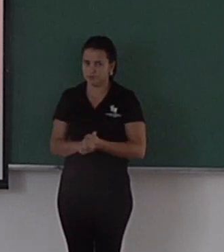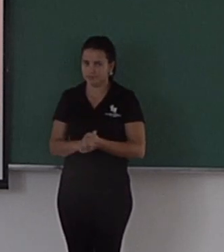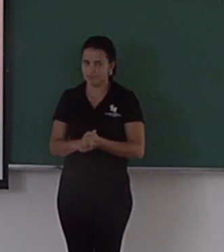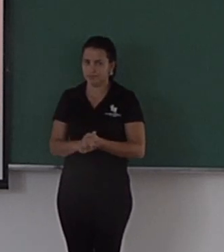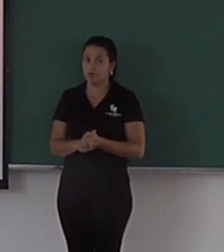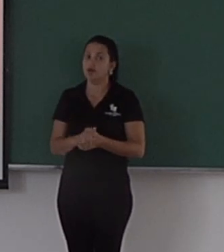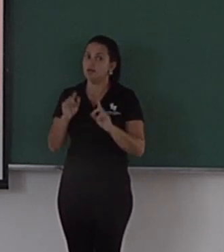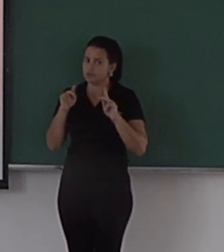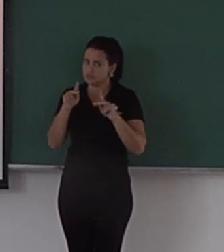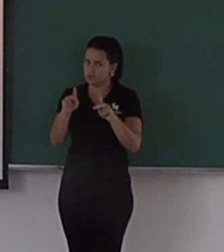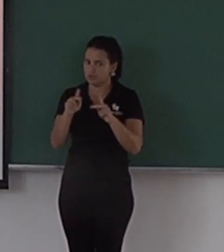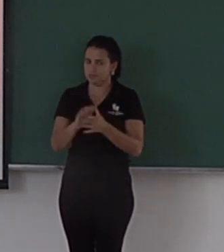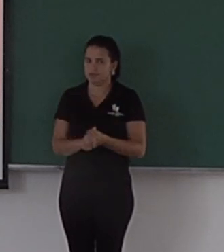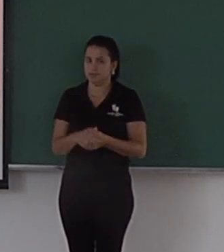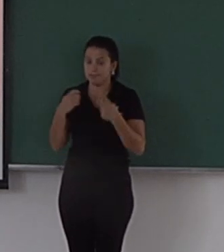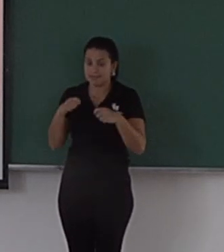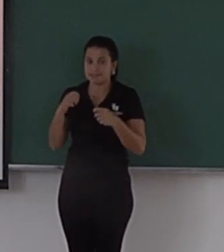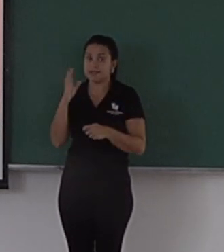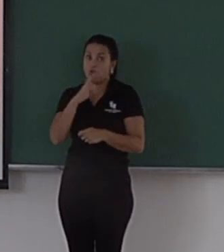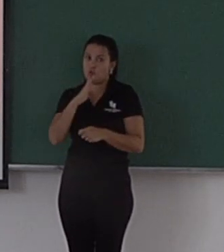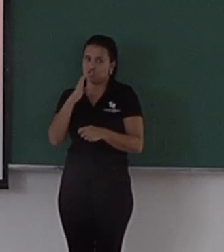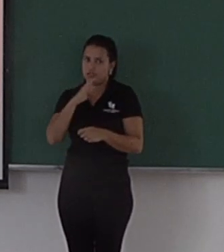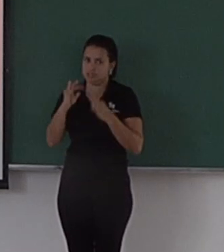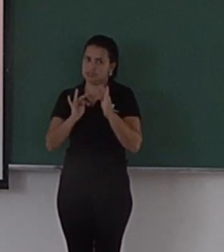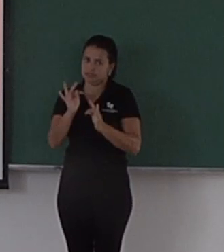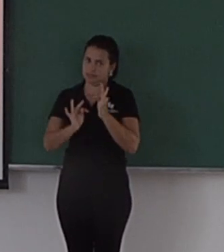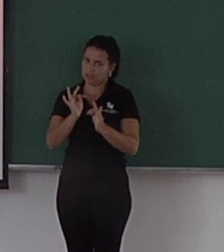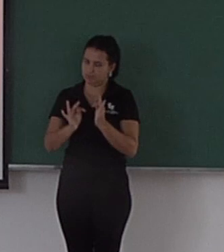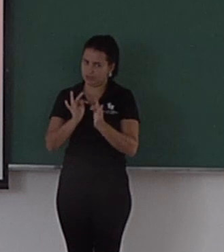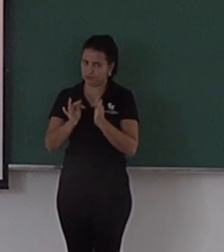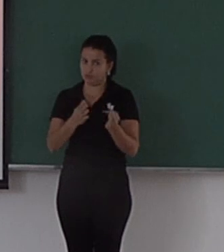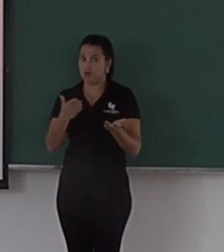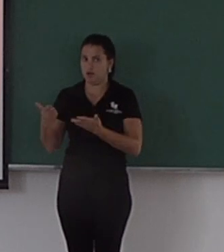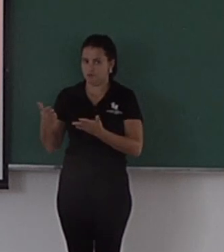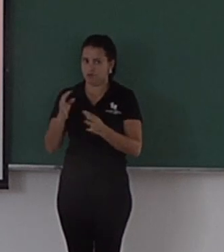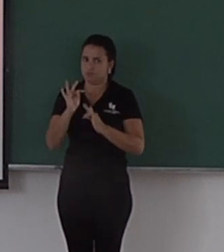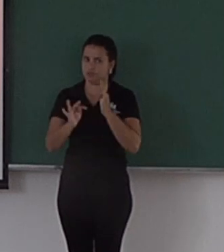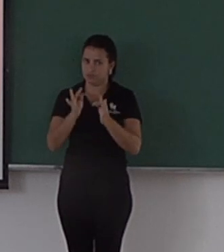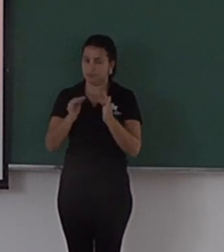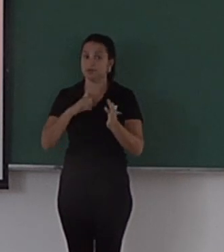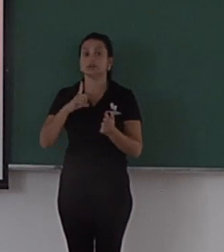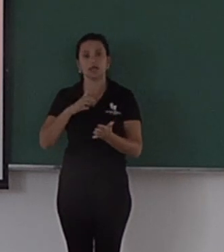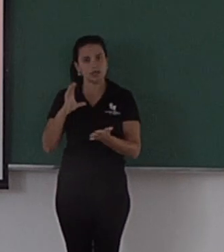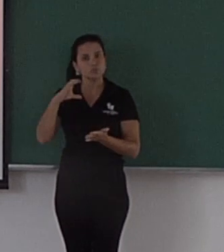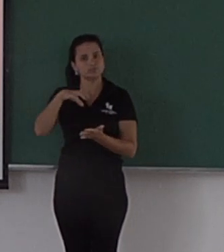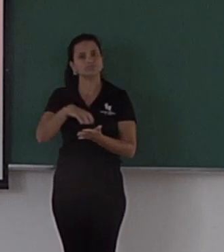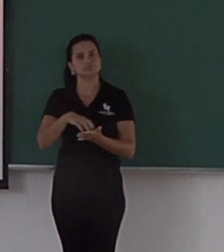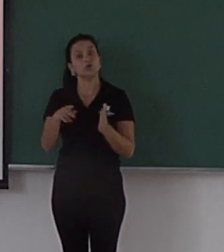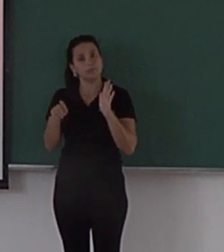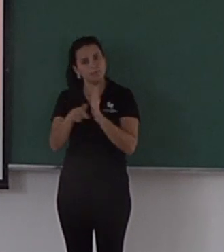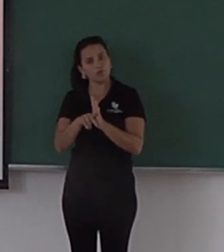para mais tarde, né? A terapia sempre fazer o mais rápido possível. E a gente tem um centro de intoxicação de